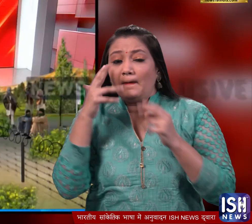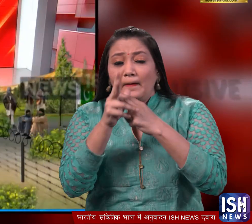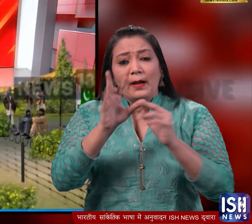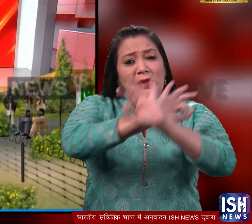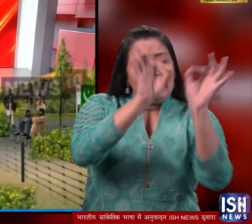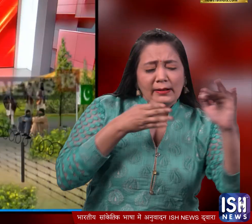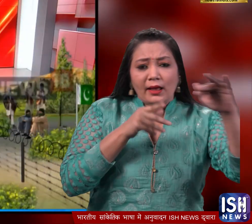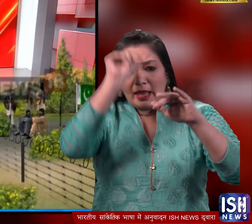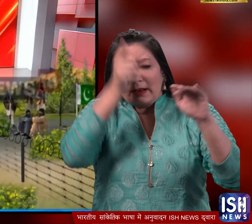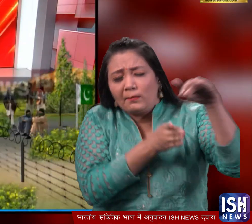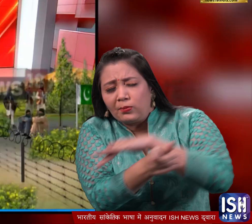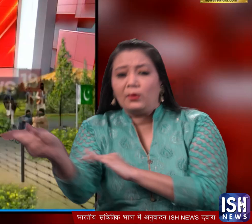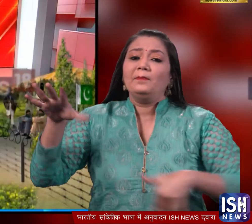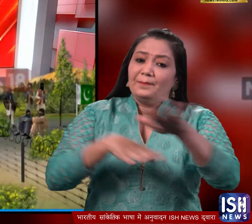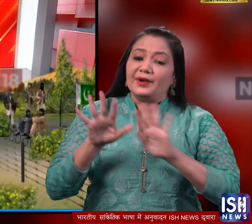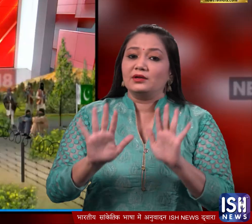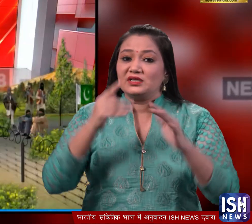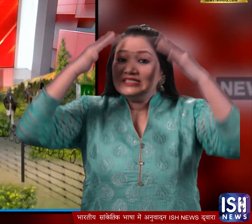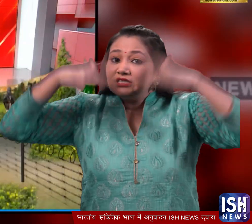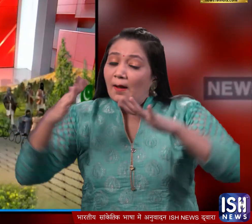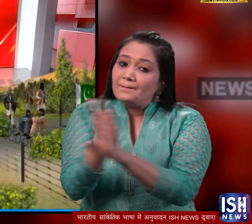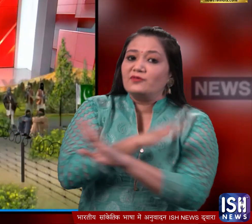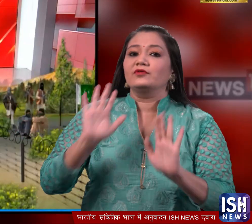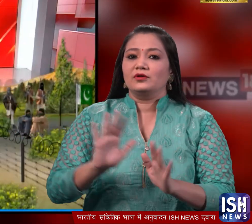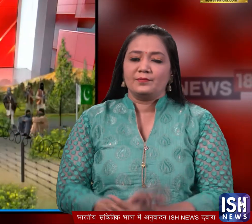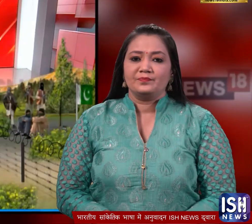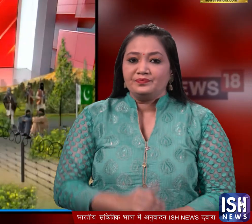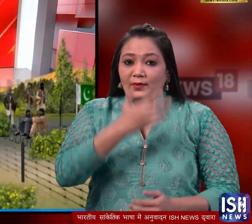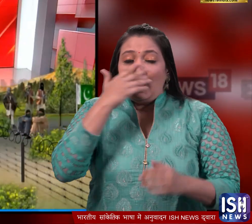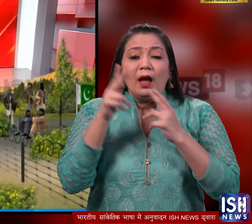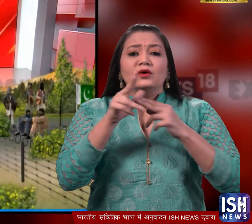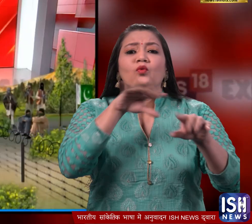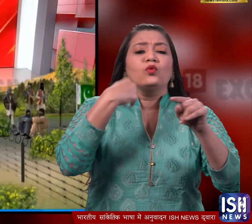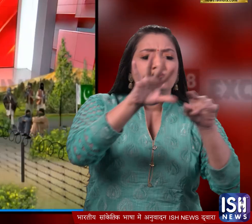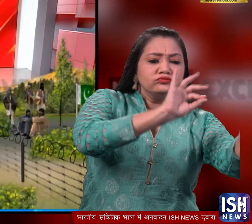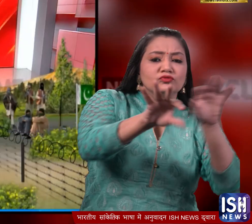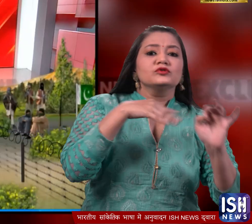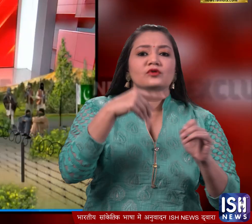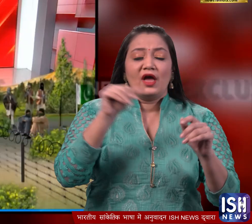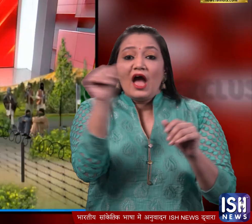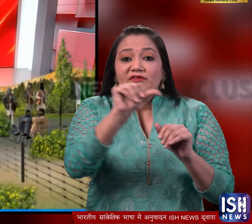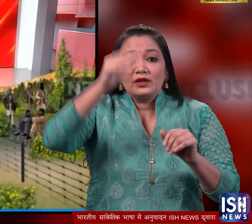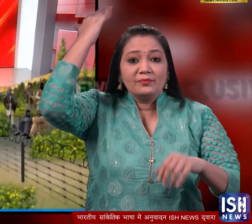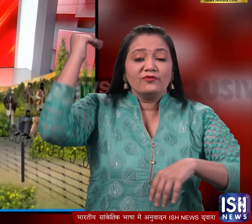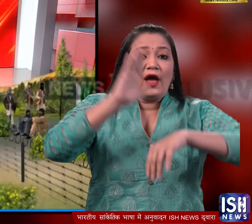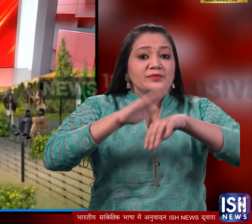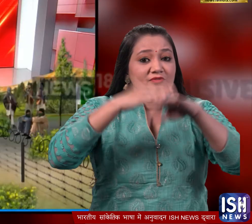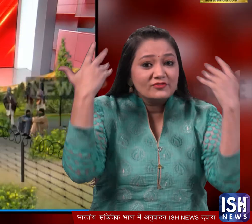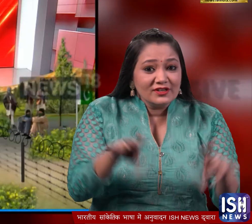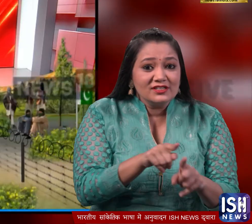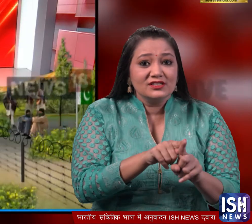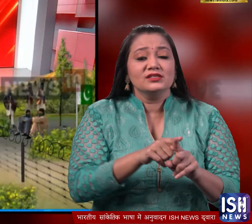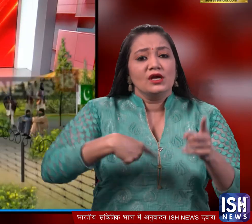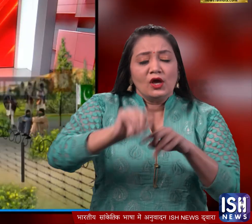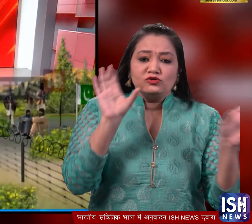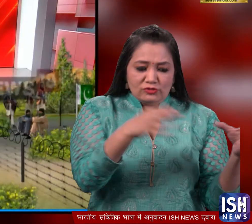बर्फबारी से पहले घुसपैठ की फिराक में हैं। खास बात यह कि इस साजिश के लिए उन्हीं आतंकियों को चुना गया है जिन्हें अफगानिस्तान में युद्ध का अनुभव है, और